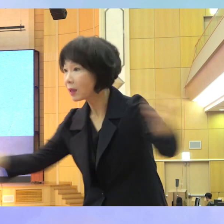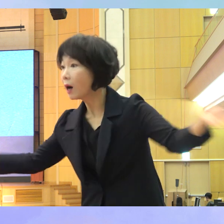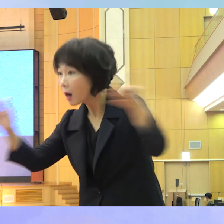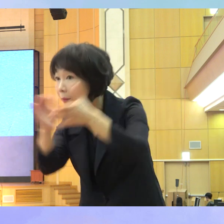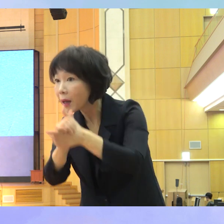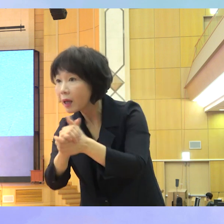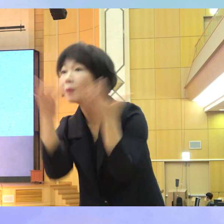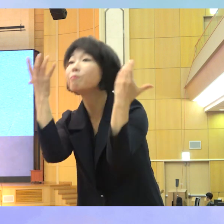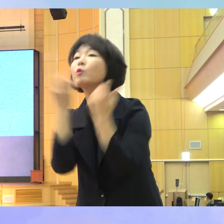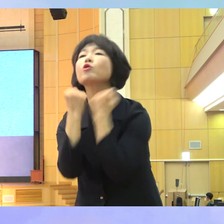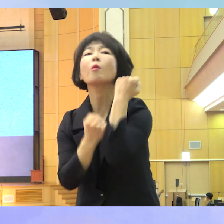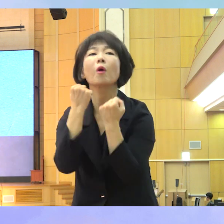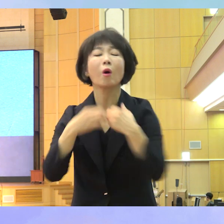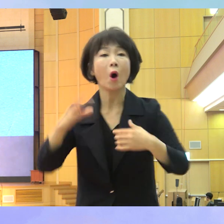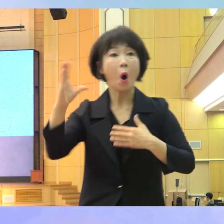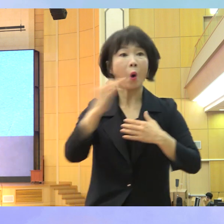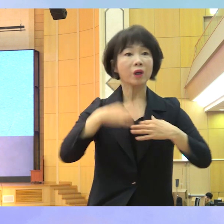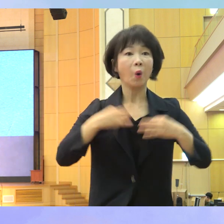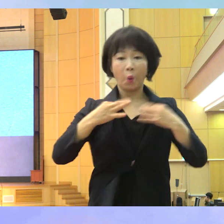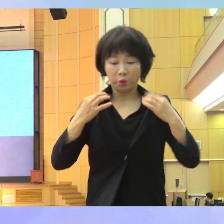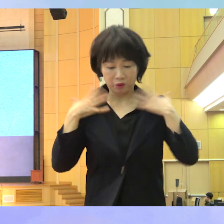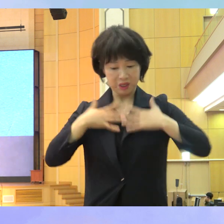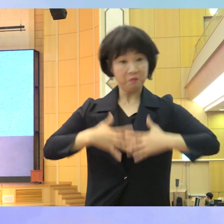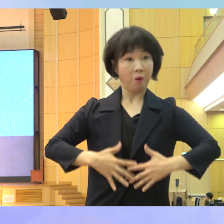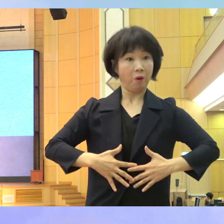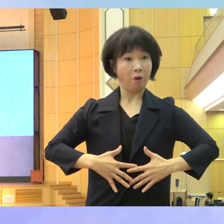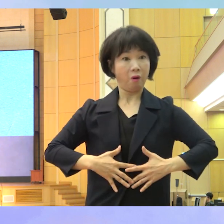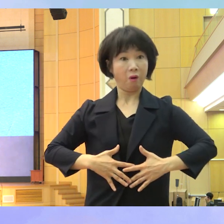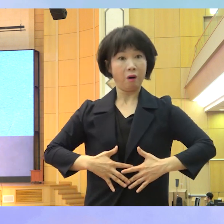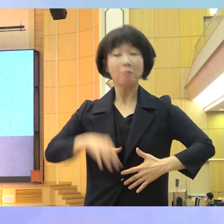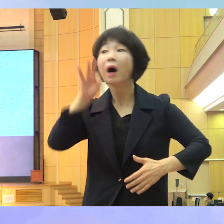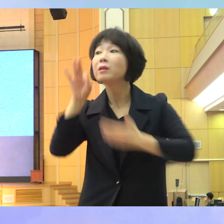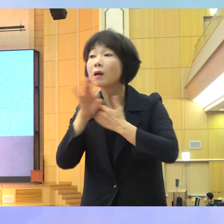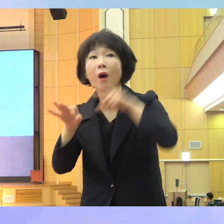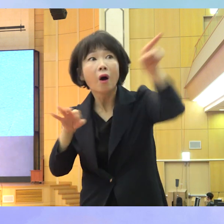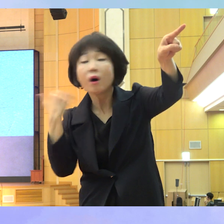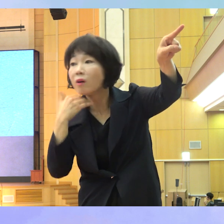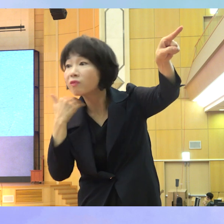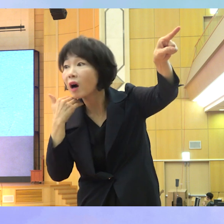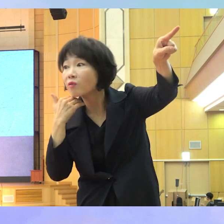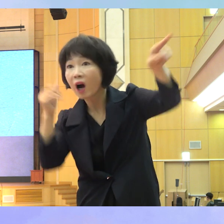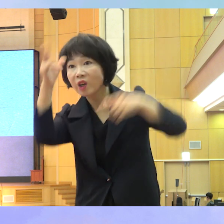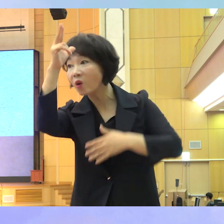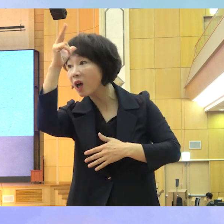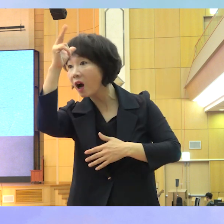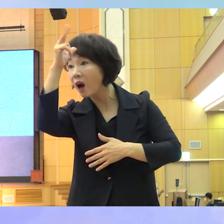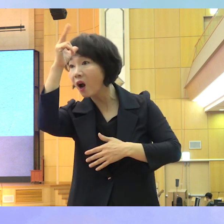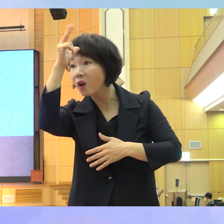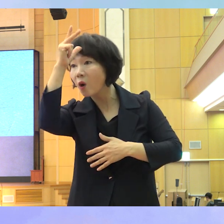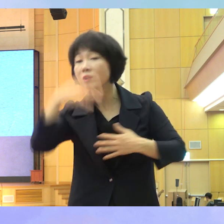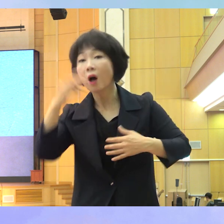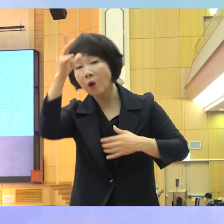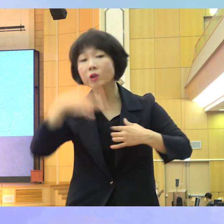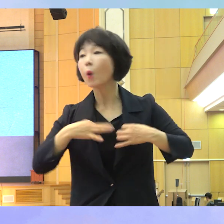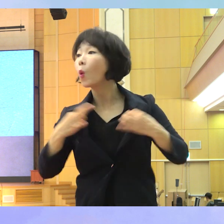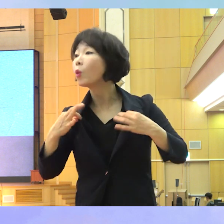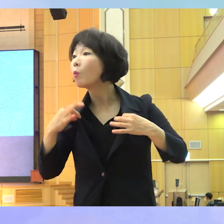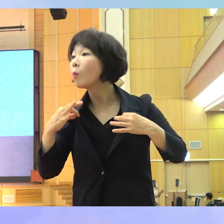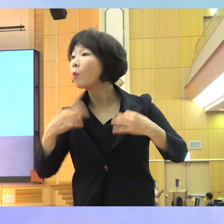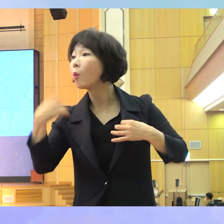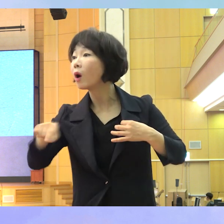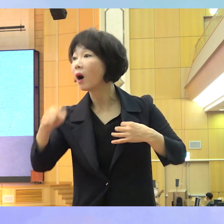만약에 여러분, 어떤 사람이 경찰관이에요. 그러면 무슨 제복을 입죠? 경찰의 옷을